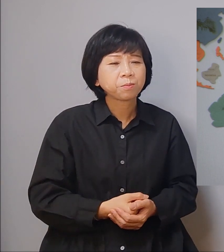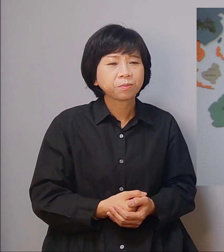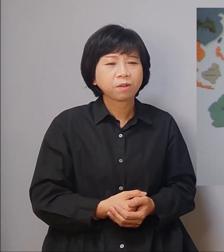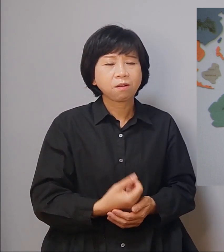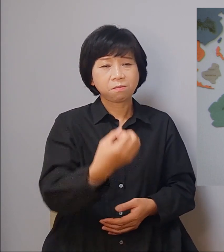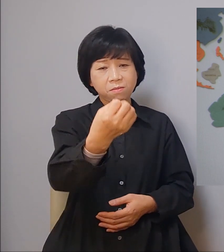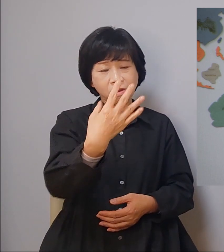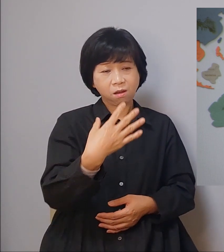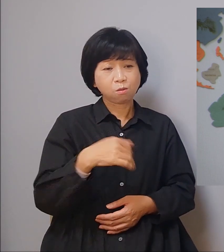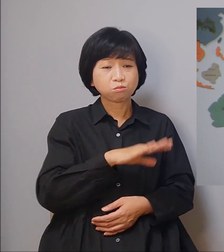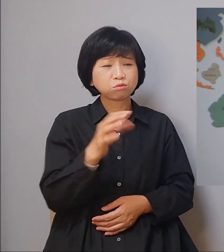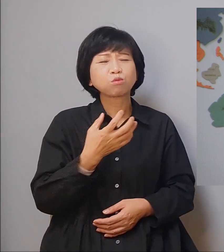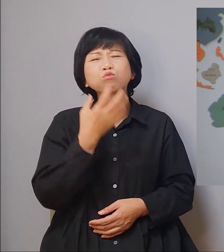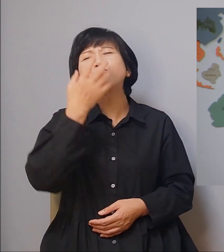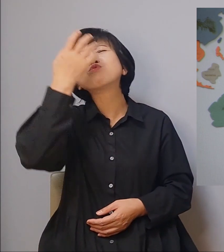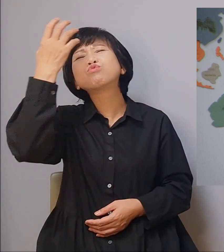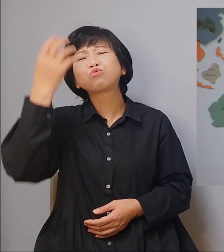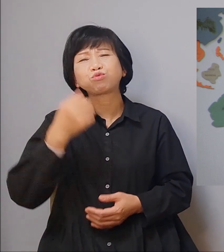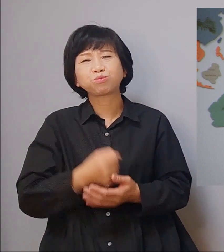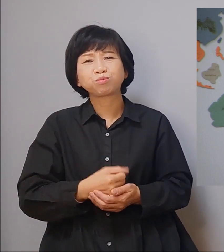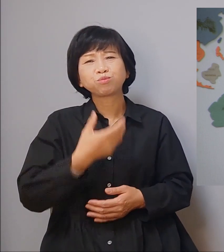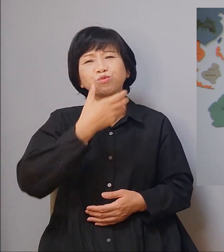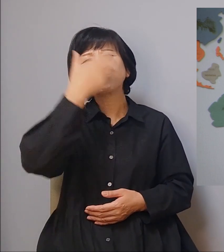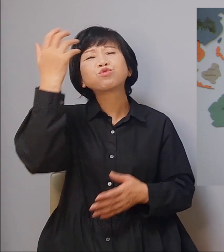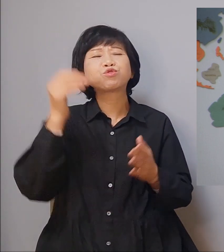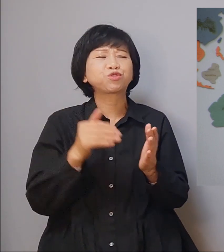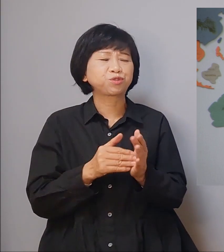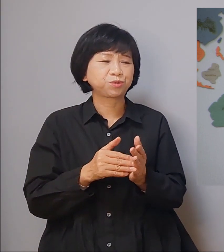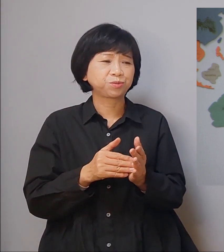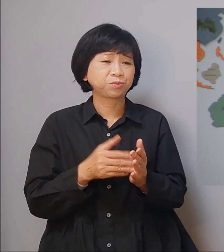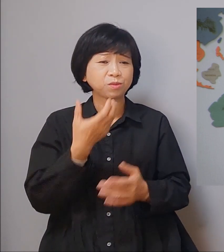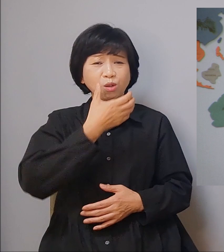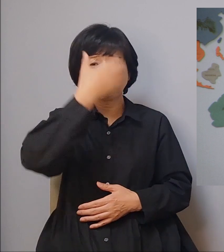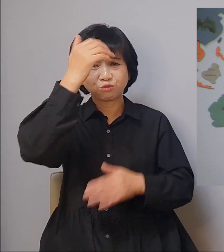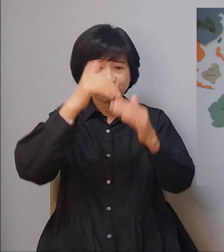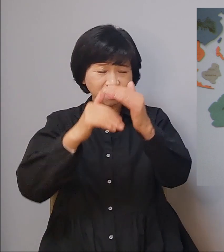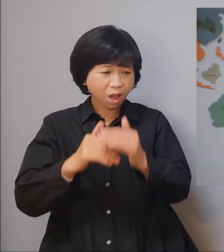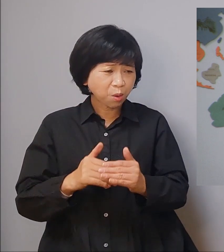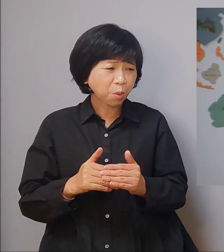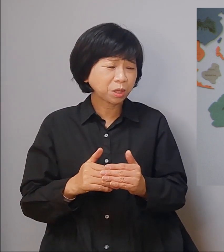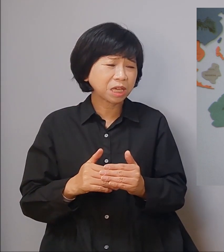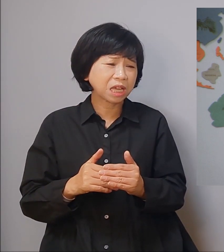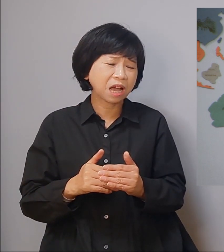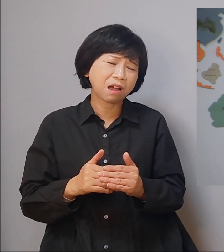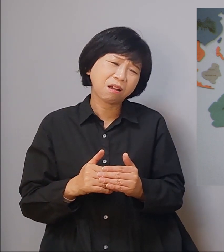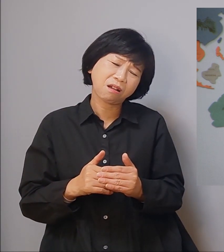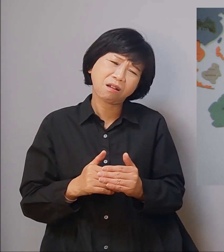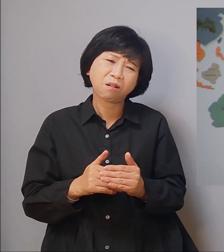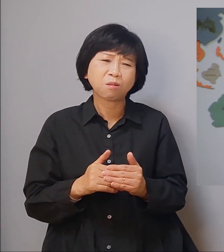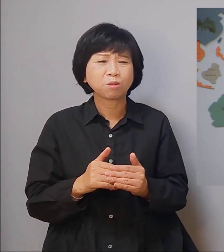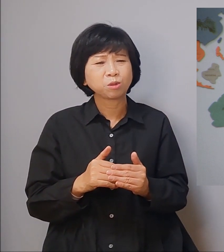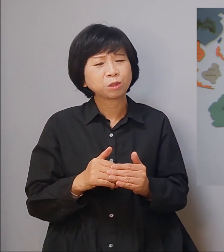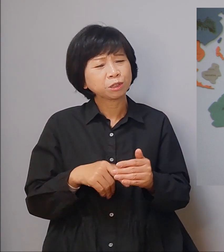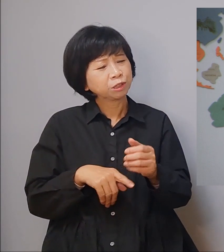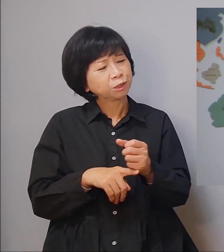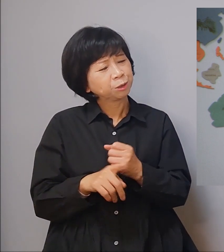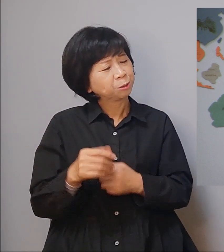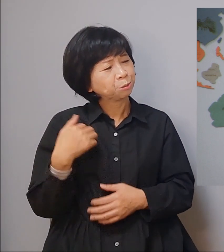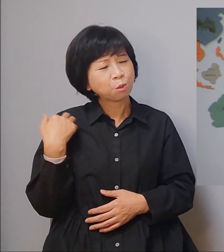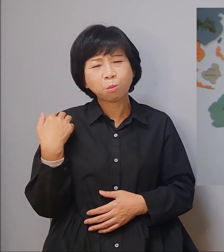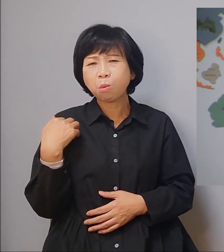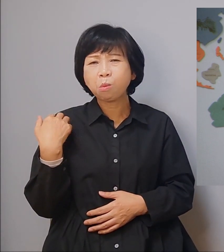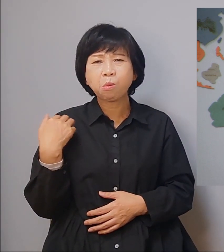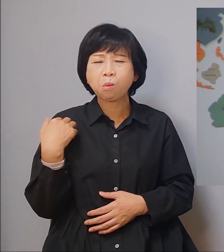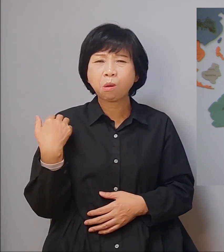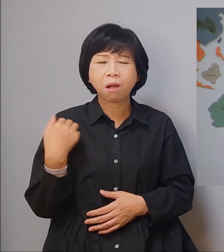그에게 이르되 우리가 꿈을 꾸었으나, 꿈을 꿨어요. 그런데 그 꿈이 도대체 무슨 꿈인지 모르는 거죠. 해석할